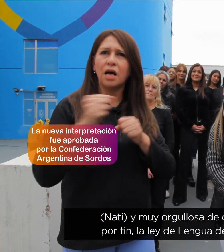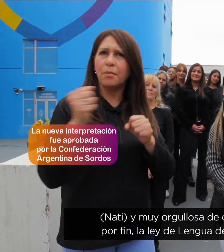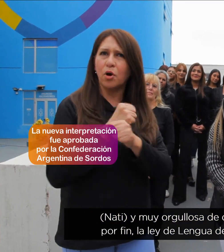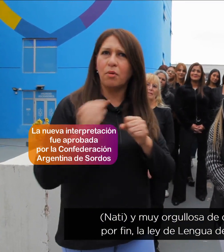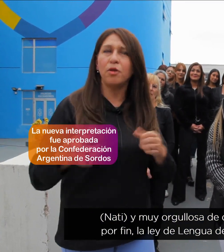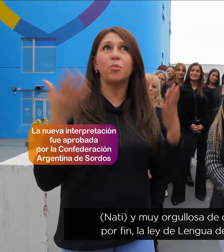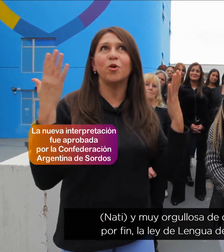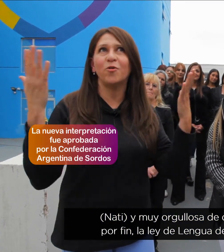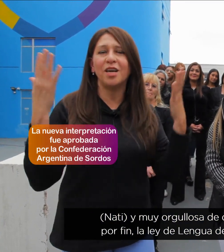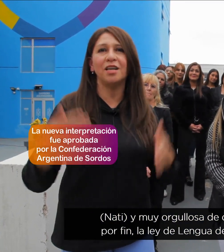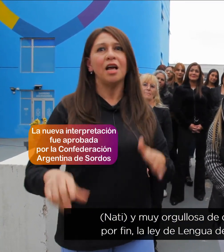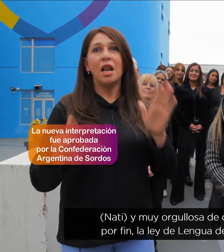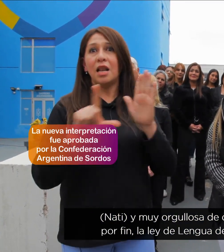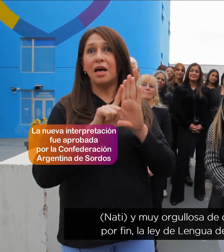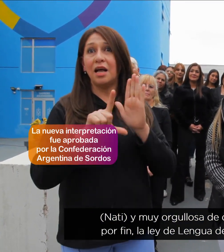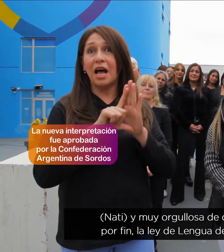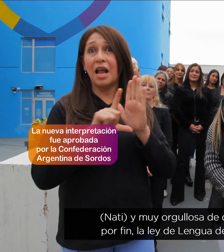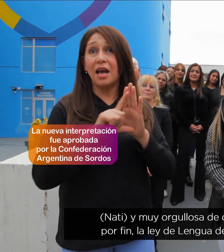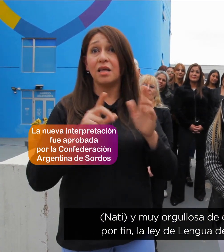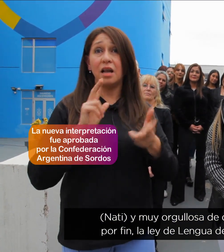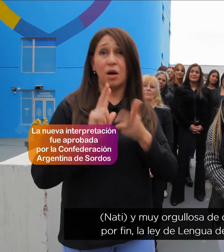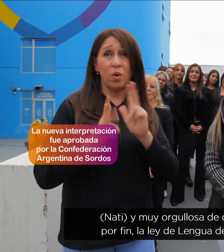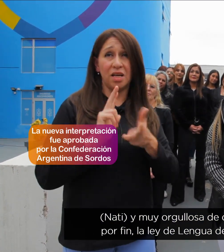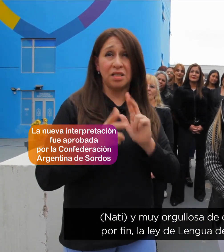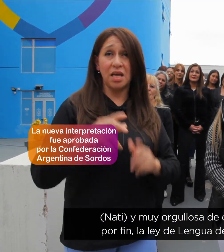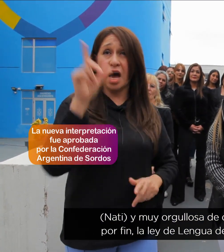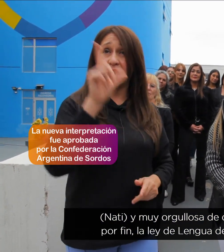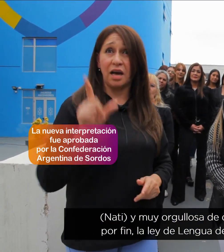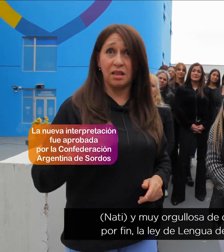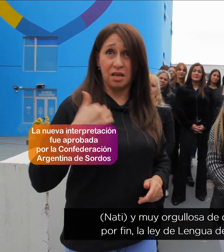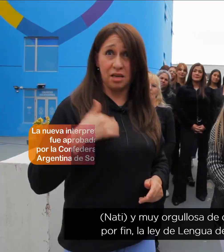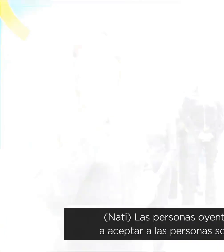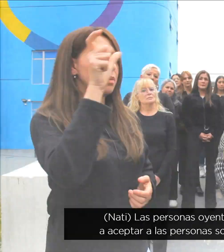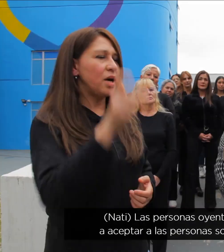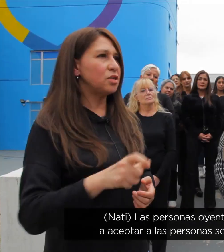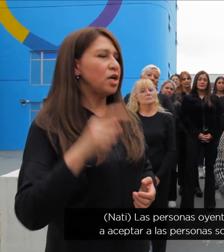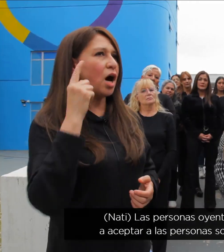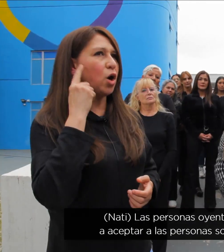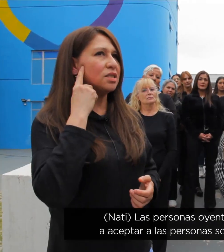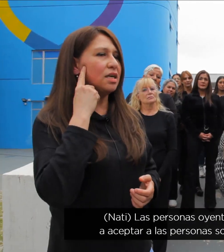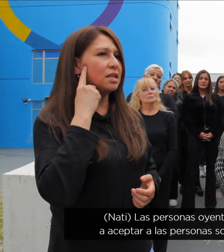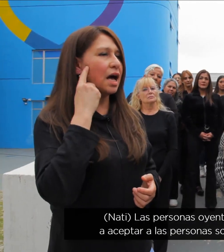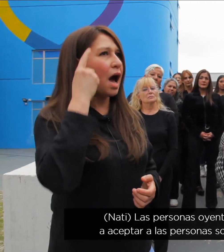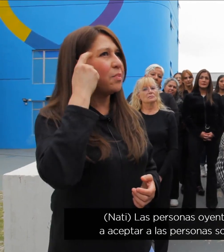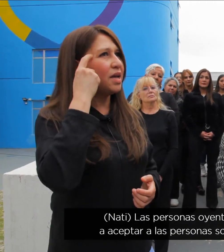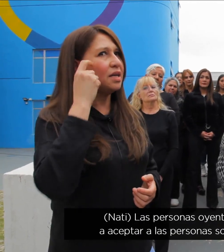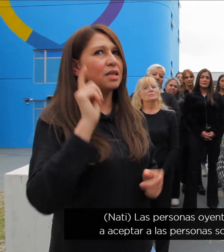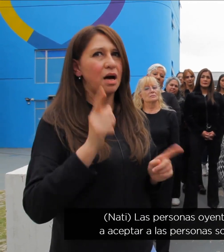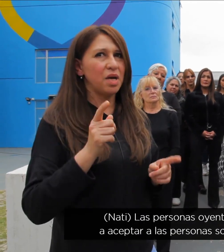aprobado por fin la ley de lengua de señas argentina. Las personas oyentes aprenden también